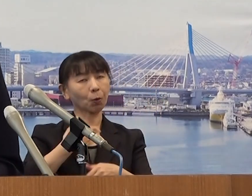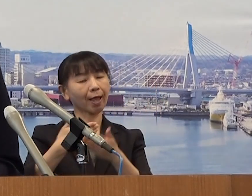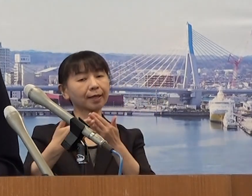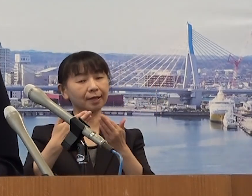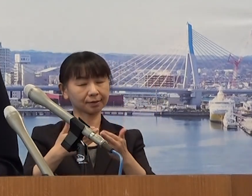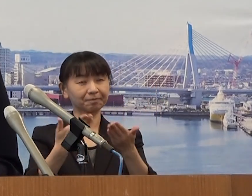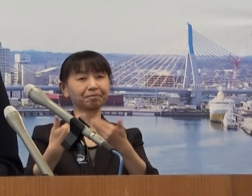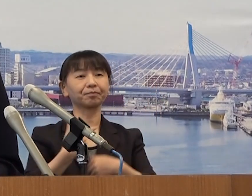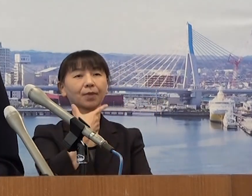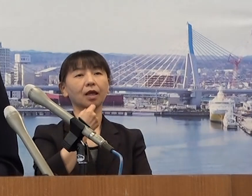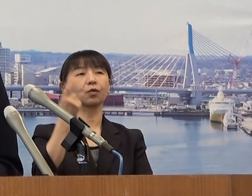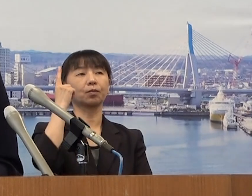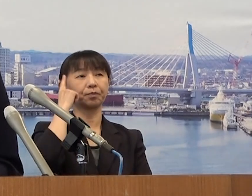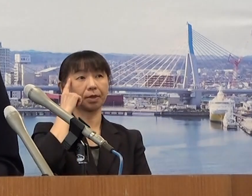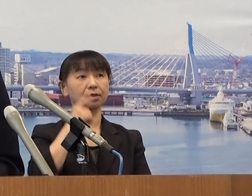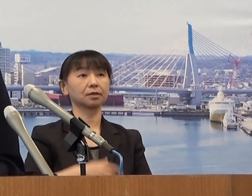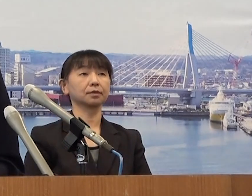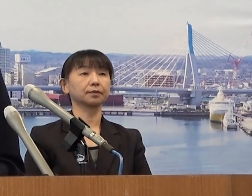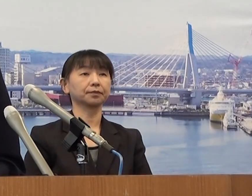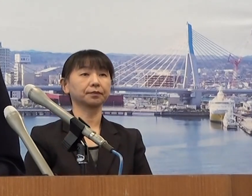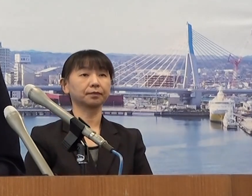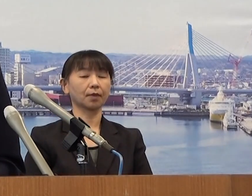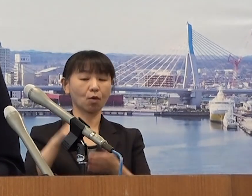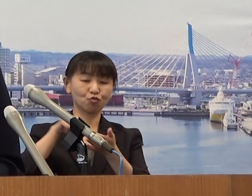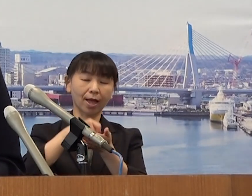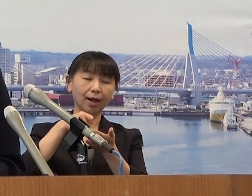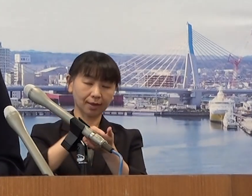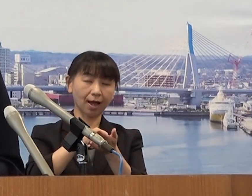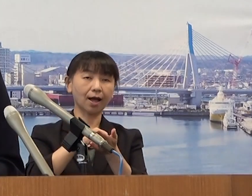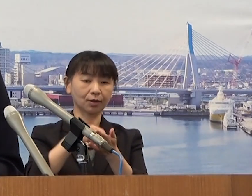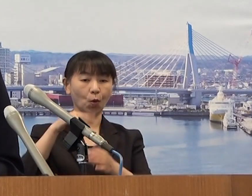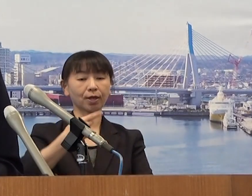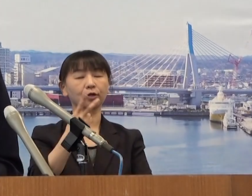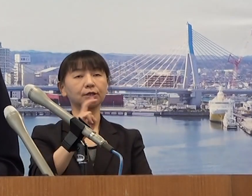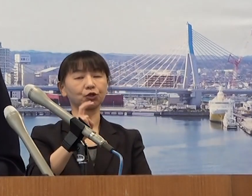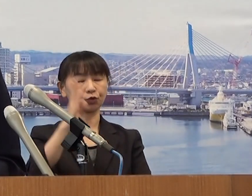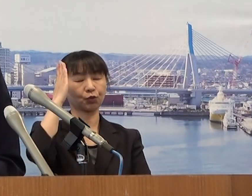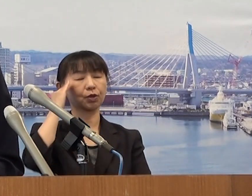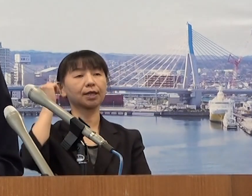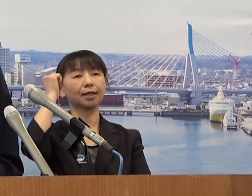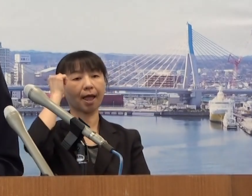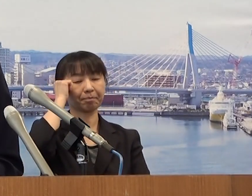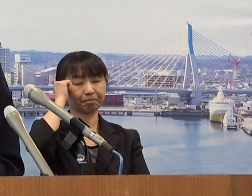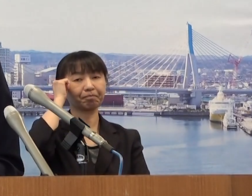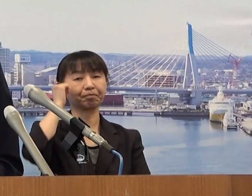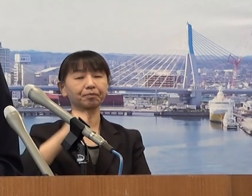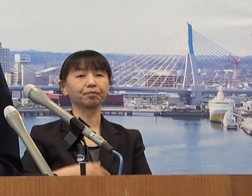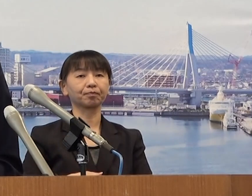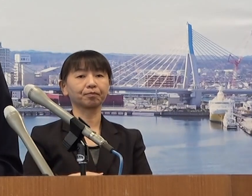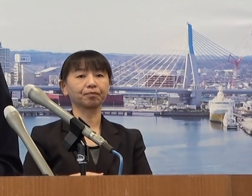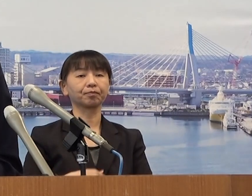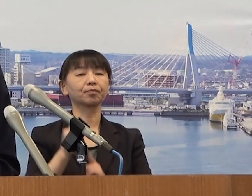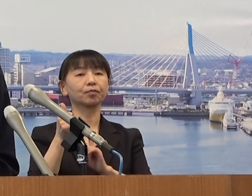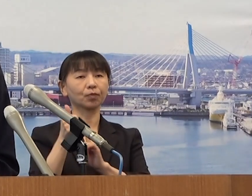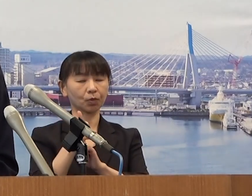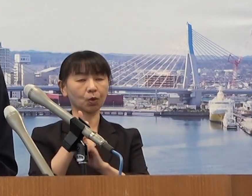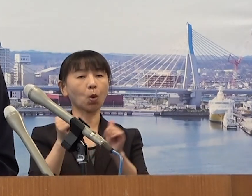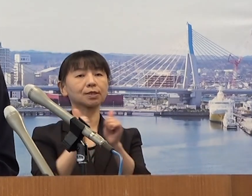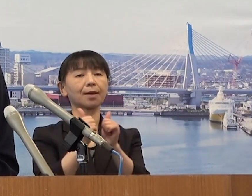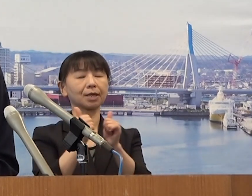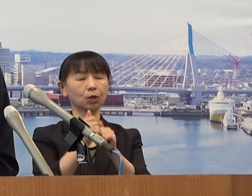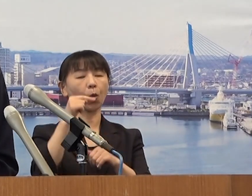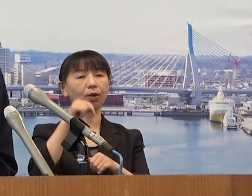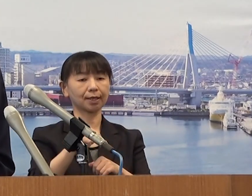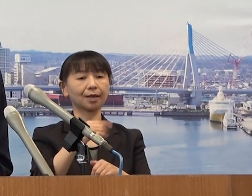ければと思っております。宗像志向生誕120年記念宗像志向サミット in 青